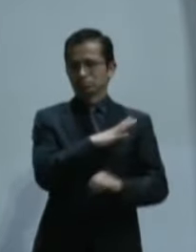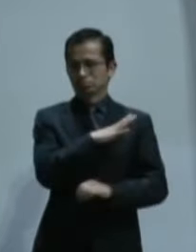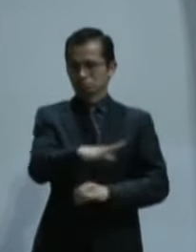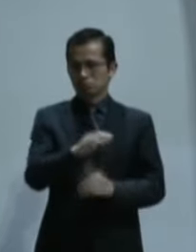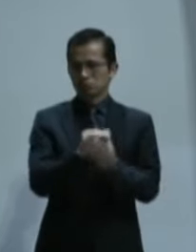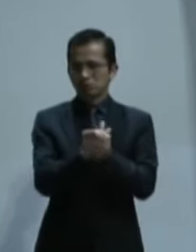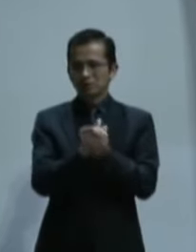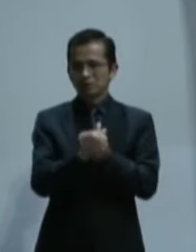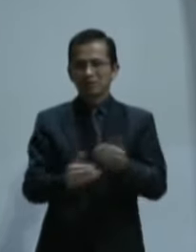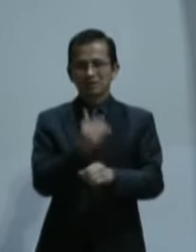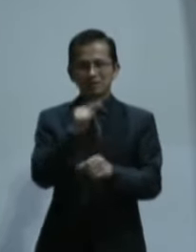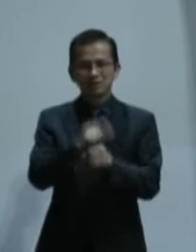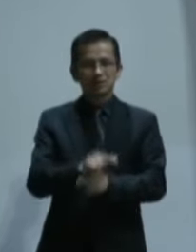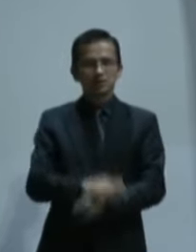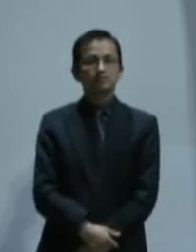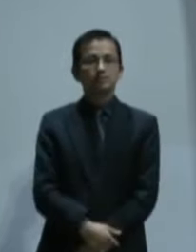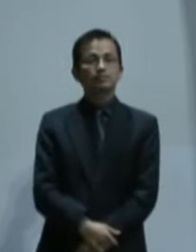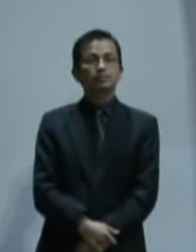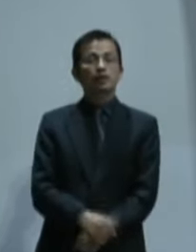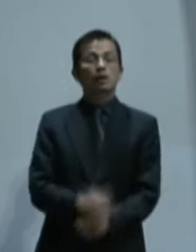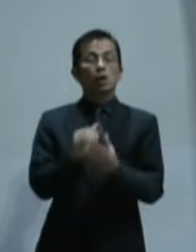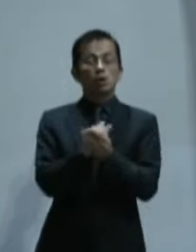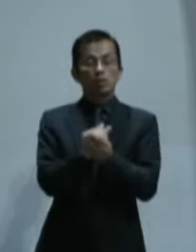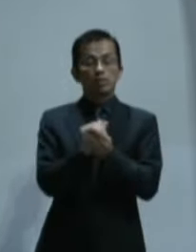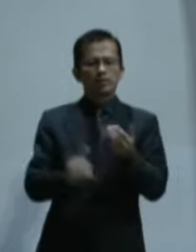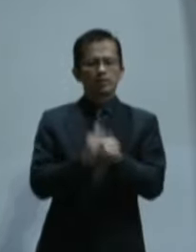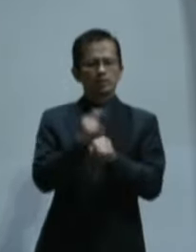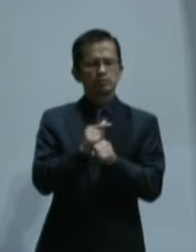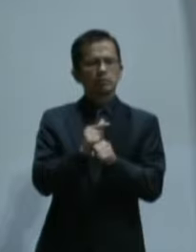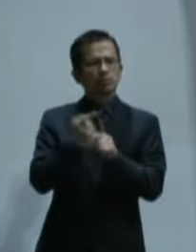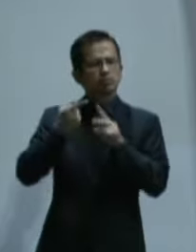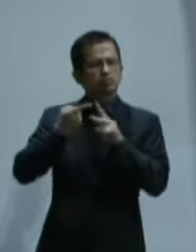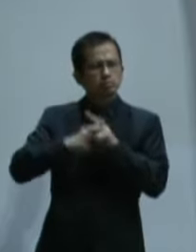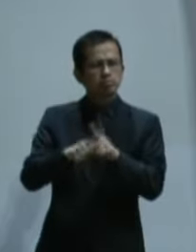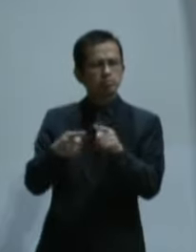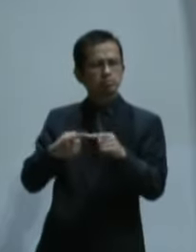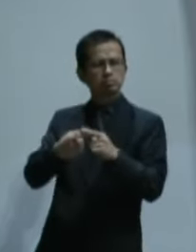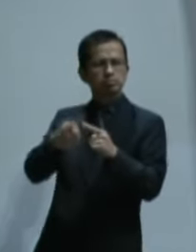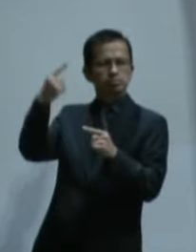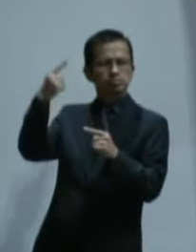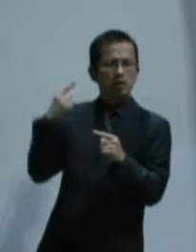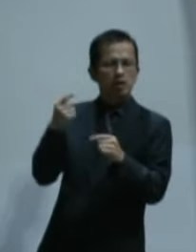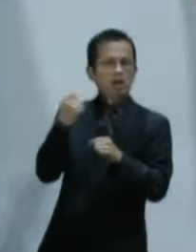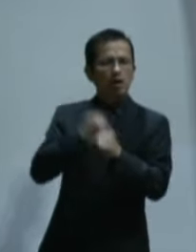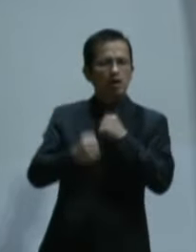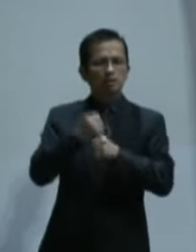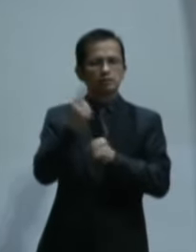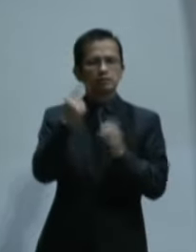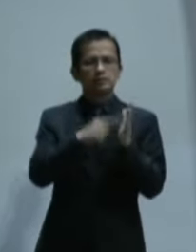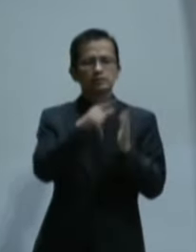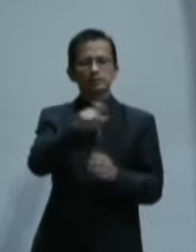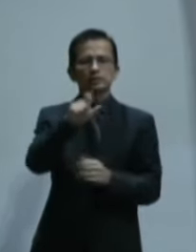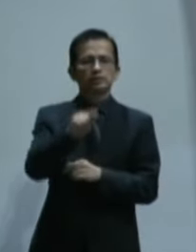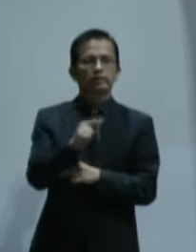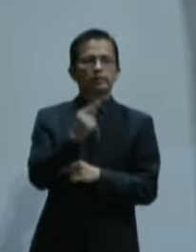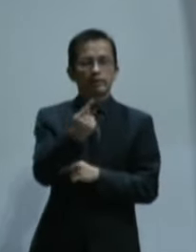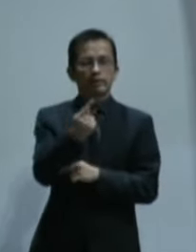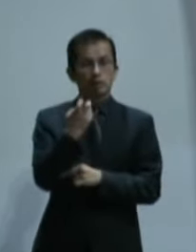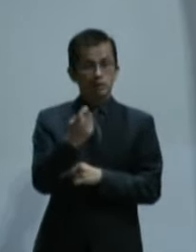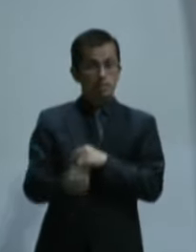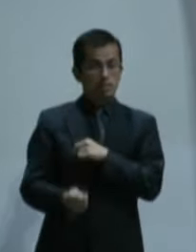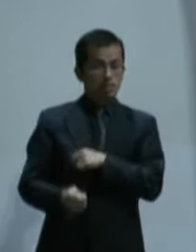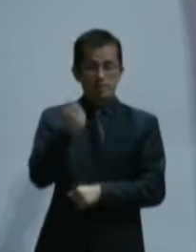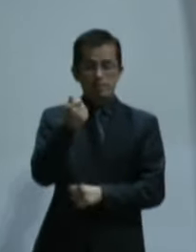Nacional los orígenes de la Lotería Nacional se remontan al año de 1771 cuando se realizó el